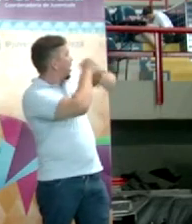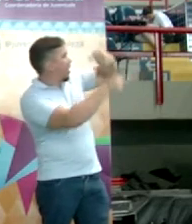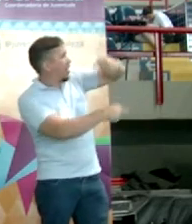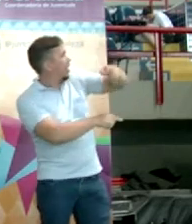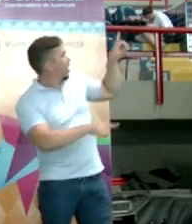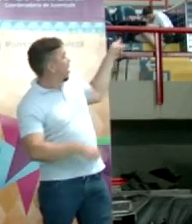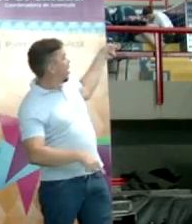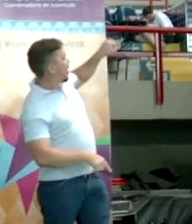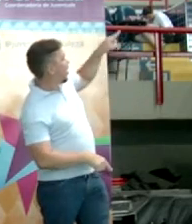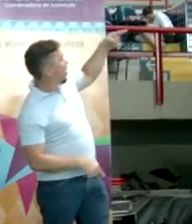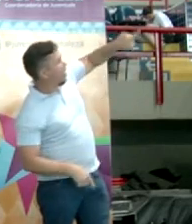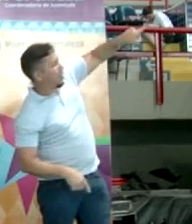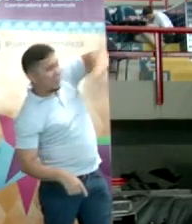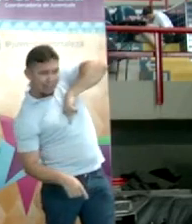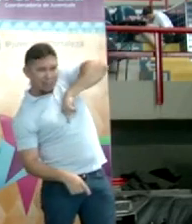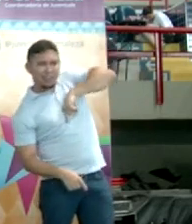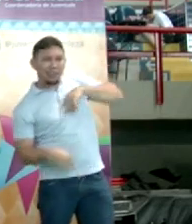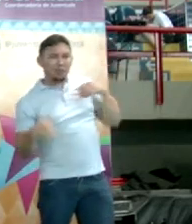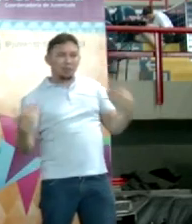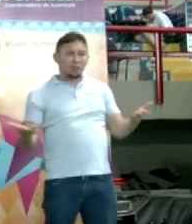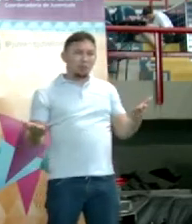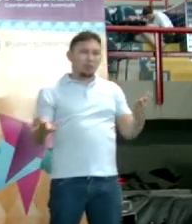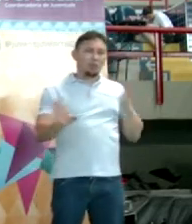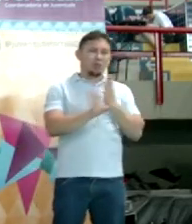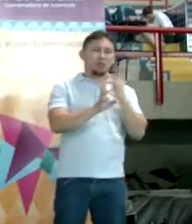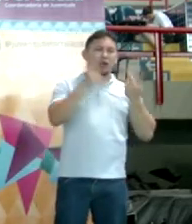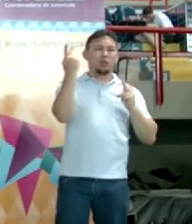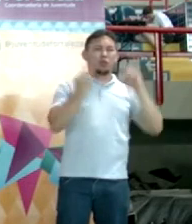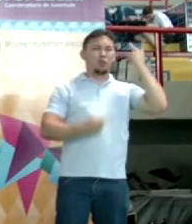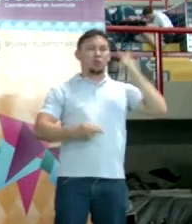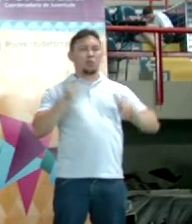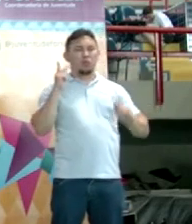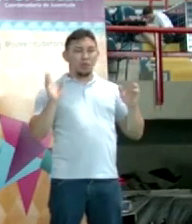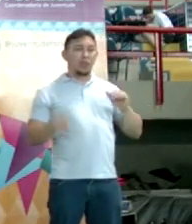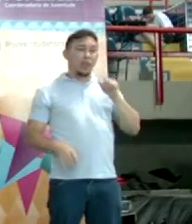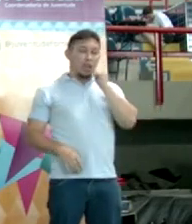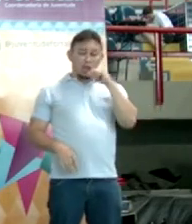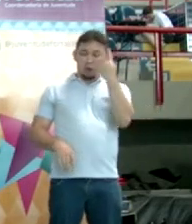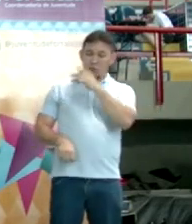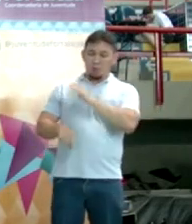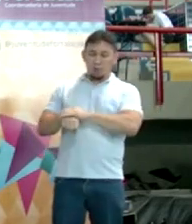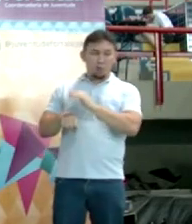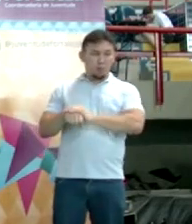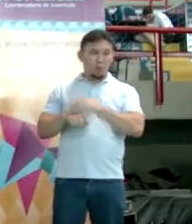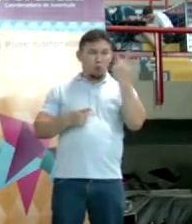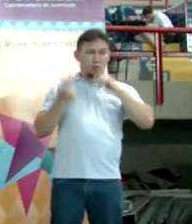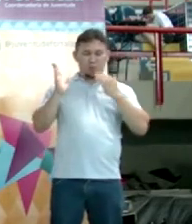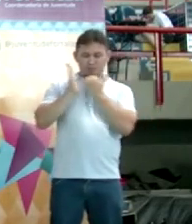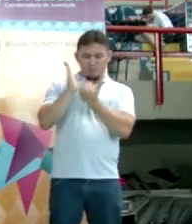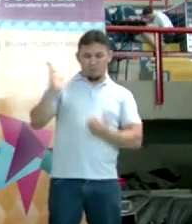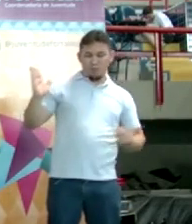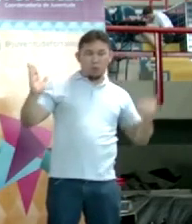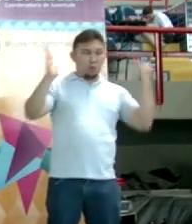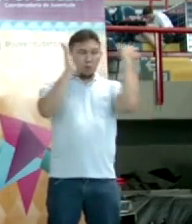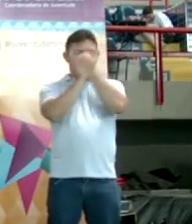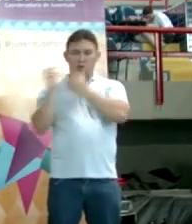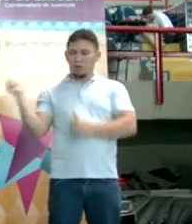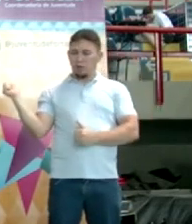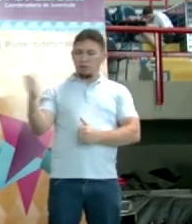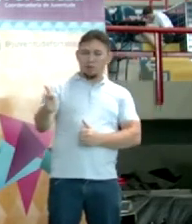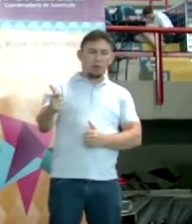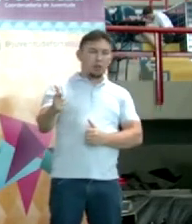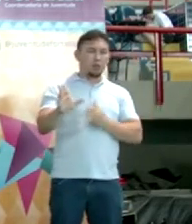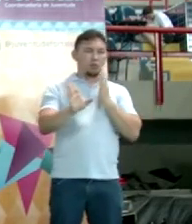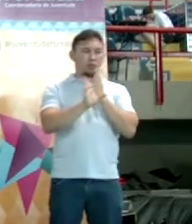existe realmente essa questão. Isso tem a ver com a amplitude hormonal mesmo. As mulheres que têm uma amplitude hormonal maior do que as outras